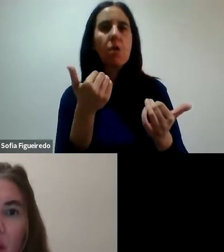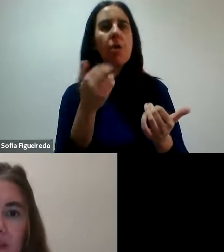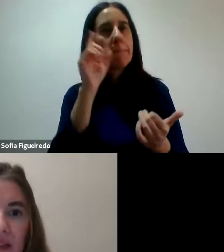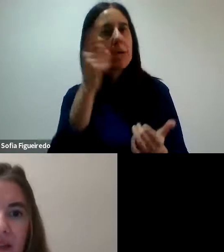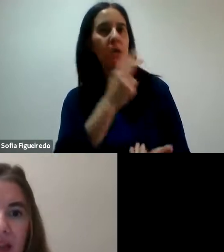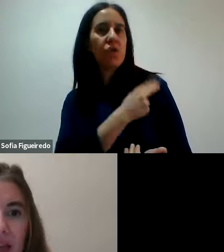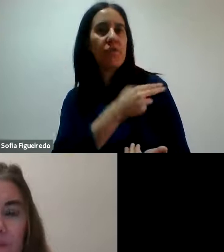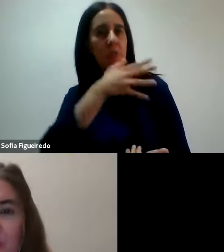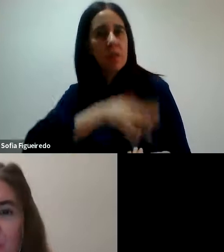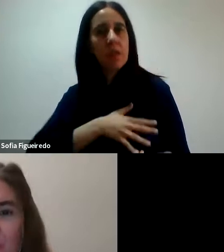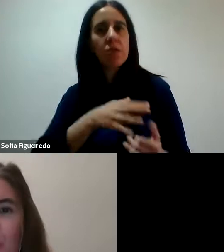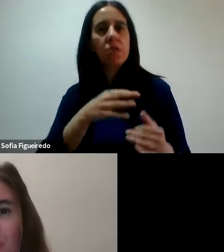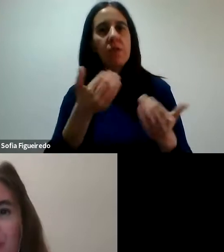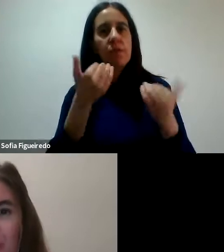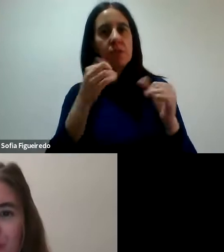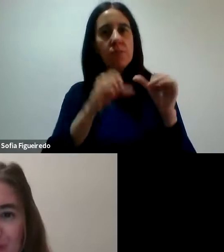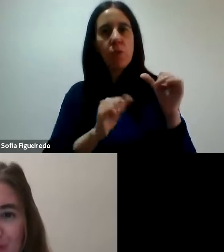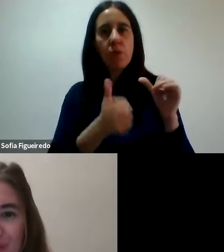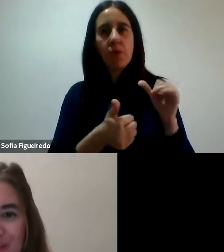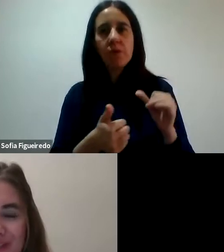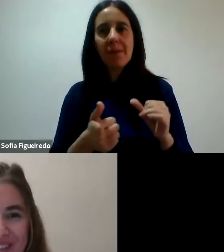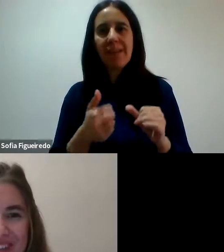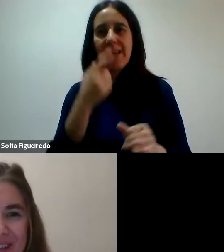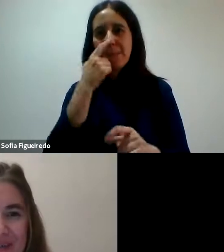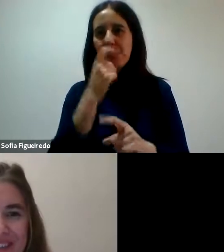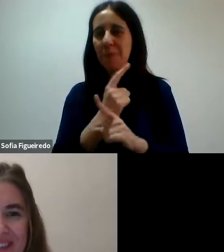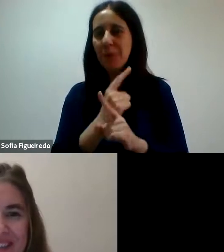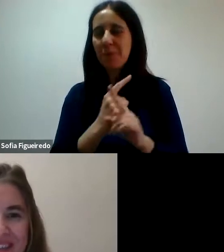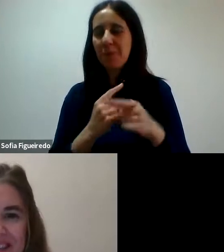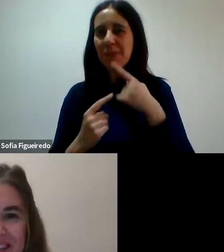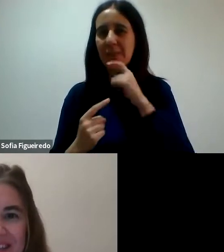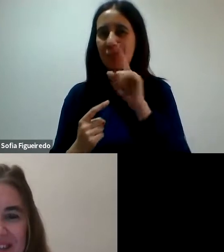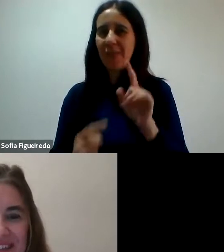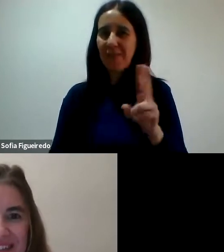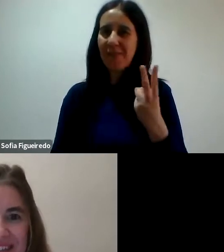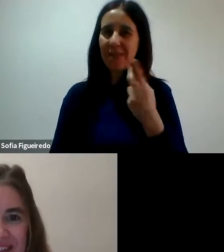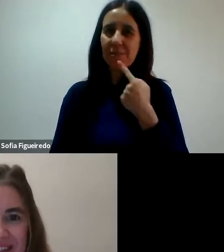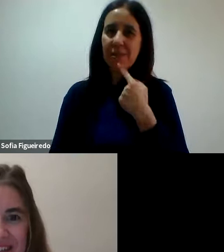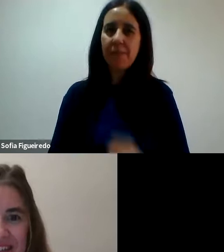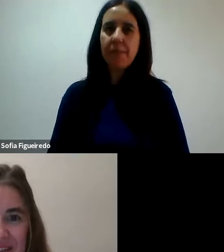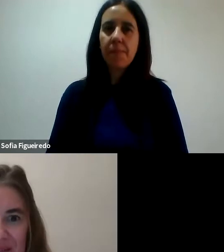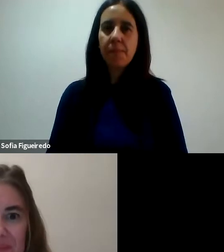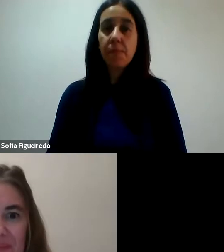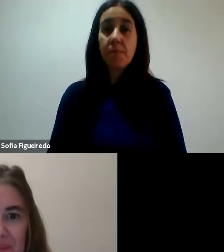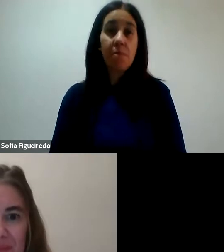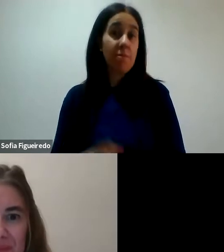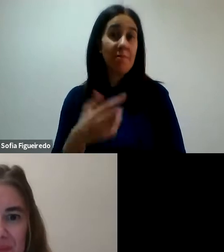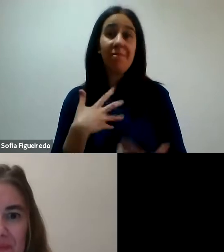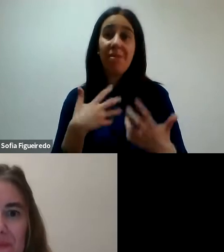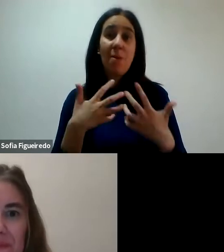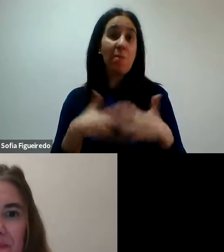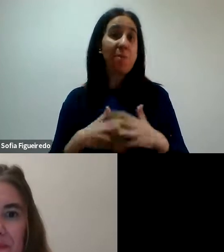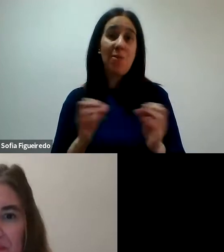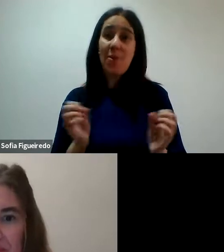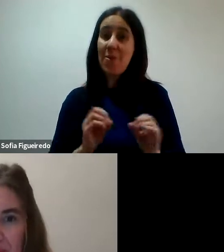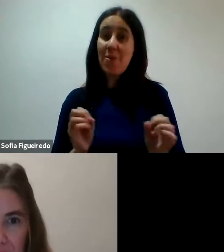informação correta? É a mesma pessoa, mas com duas questões, digamos assim. Eu diria que não tenho dúvidas. Isto veio para